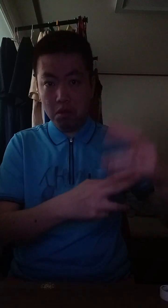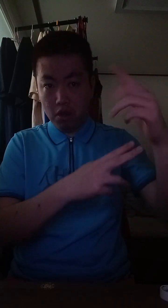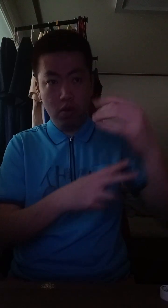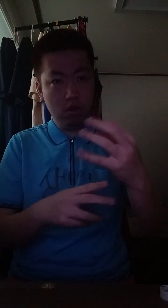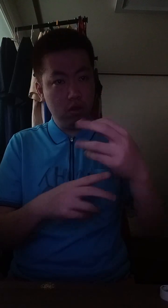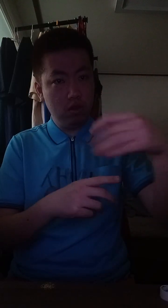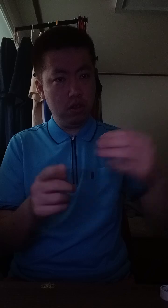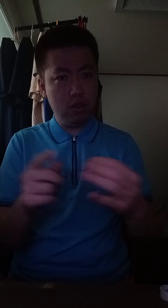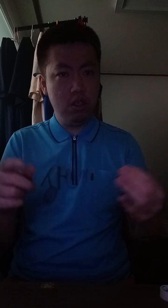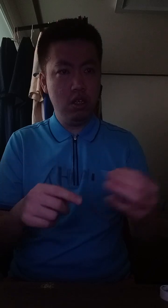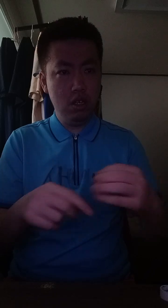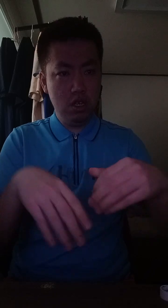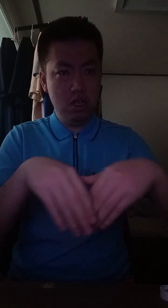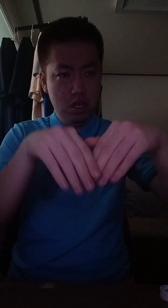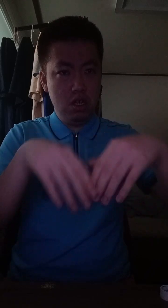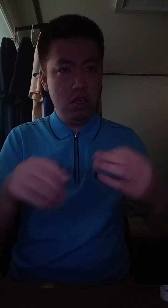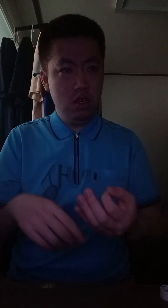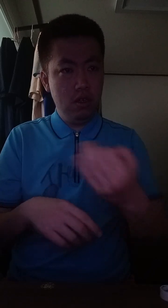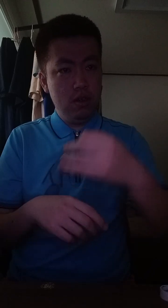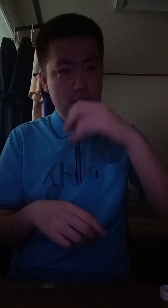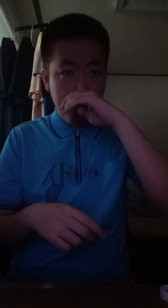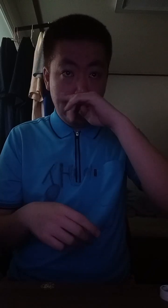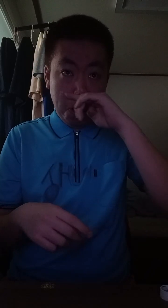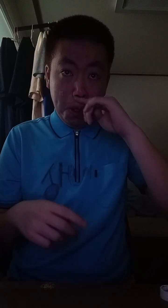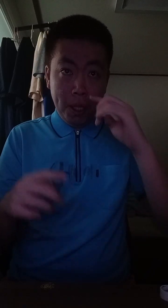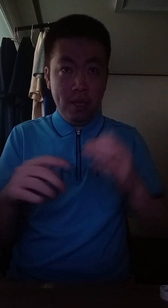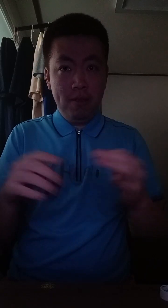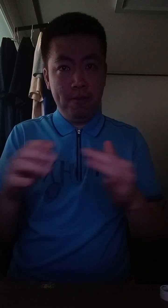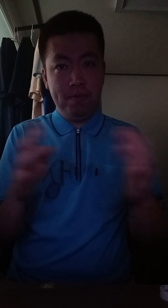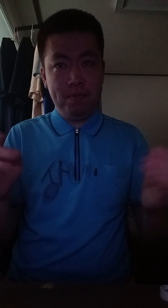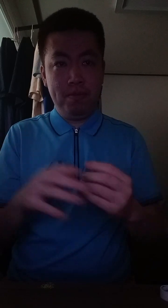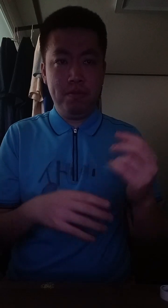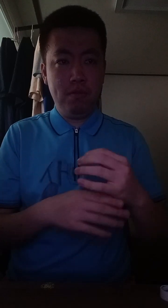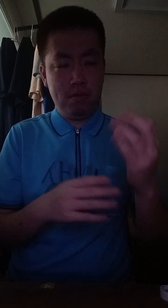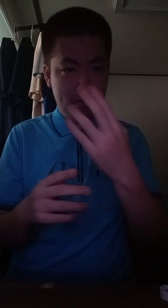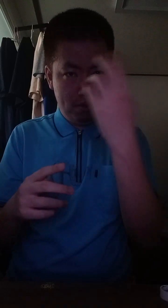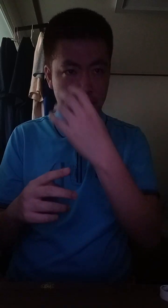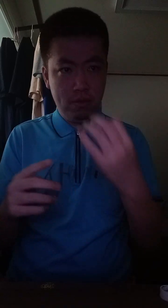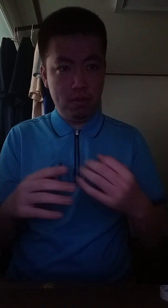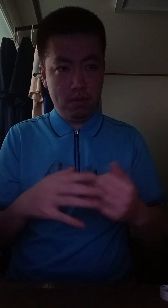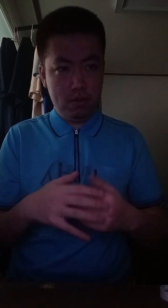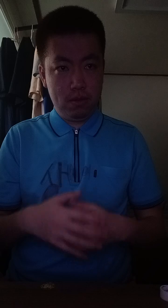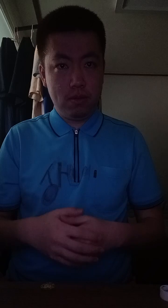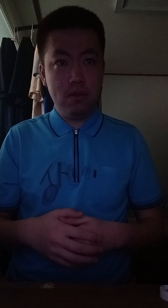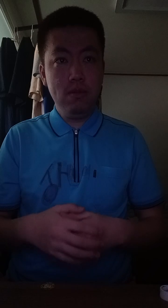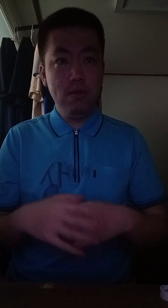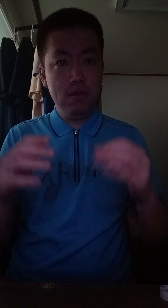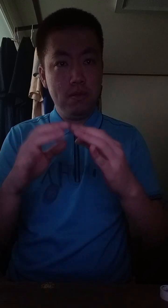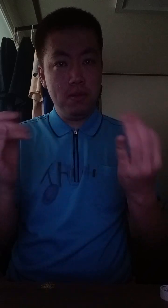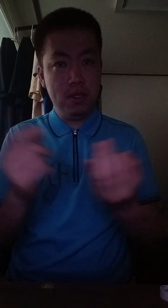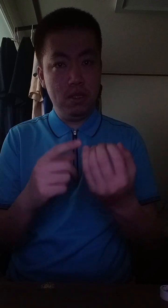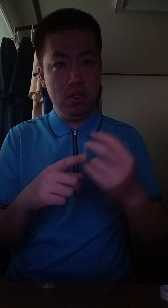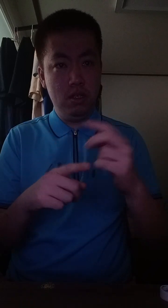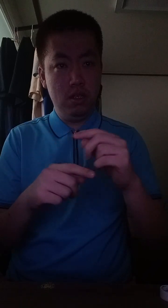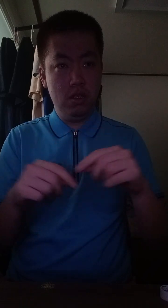딸 손이 제 손에서 빠진 거예요. 그래가지고 저는 그러니까 왜 안 타냐 해가지고 들이번 했는데 이때 딱 보니까 철로 안에 쏙